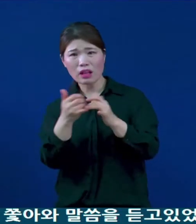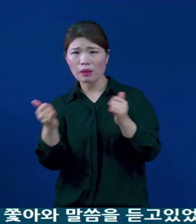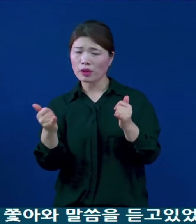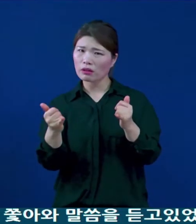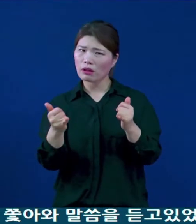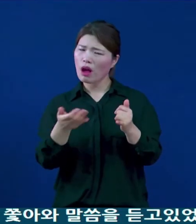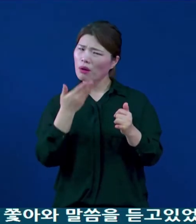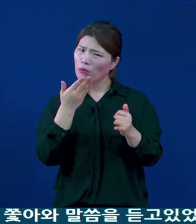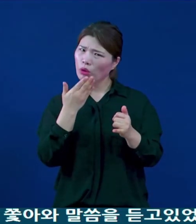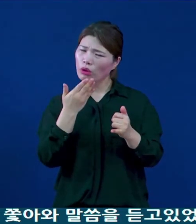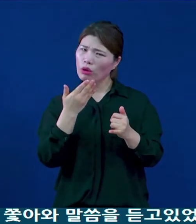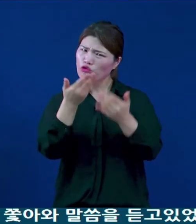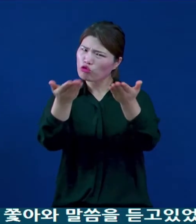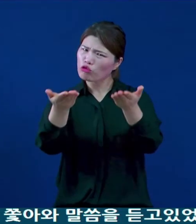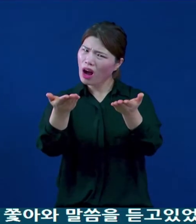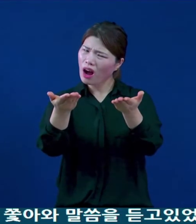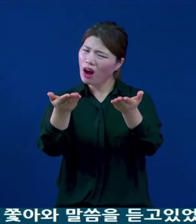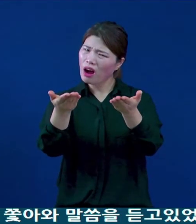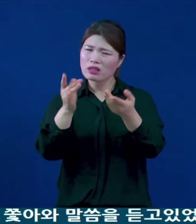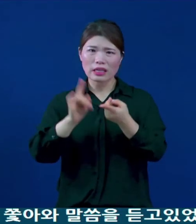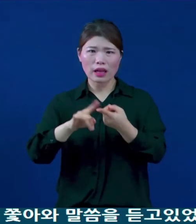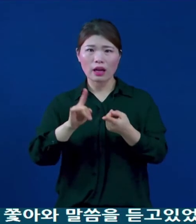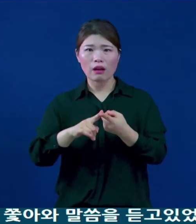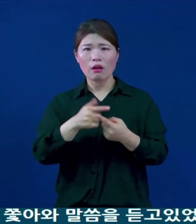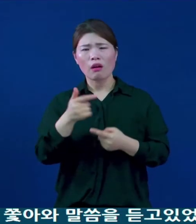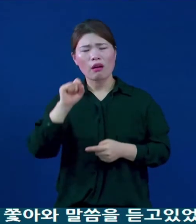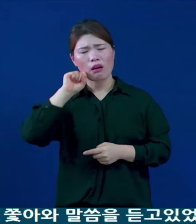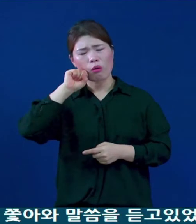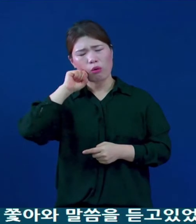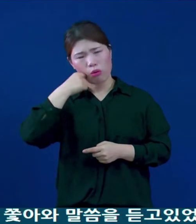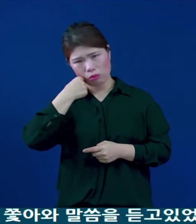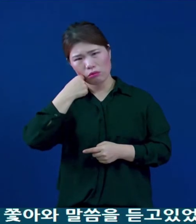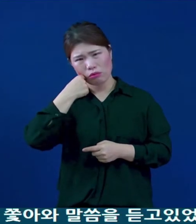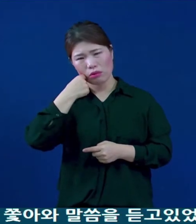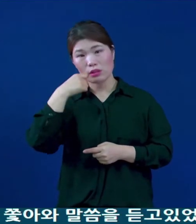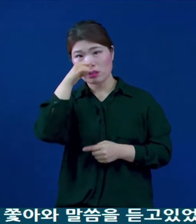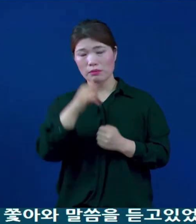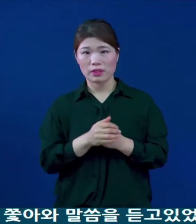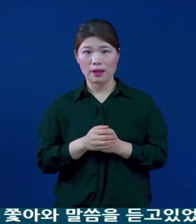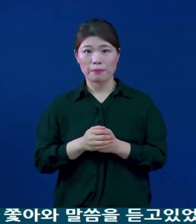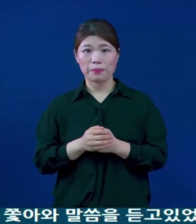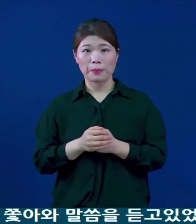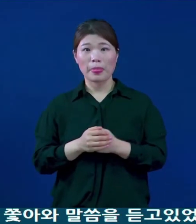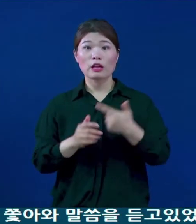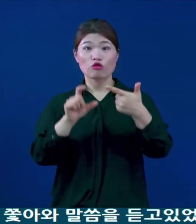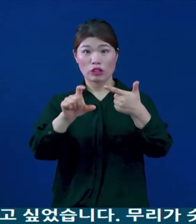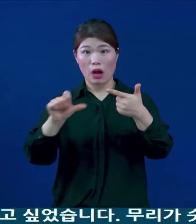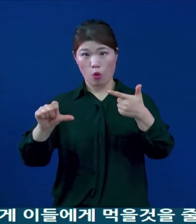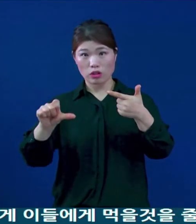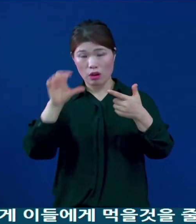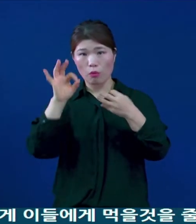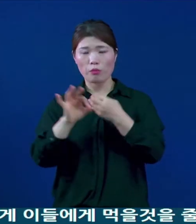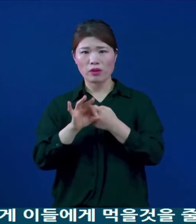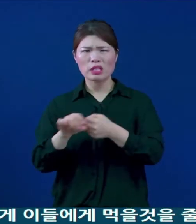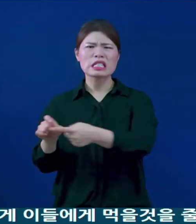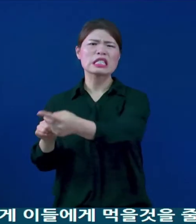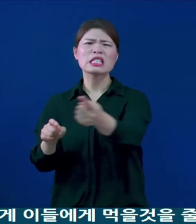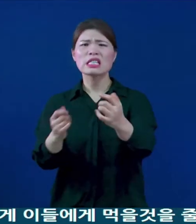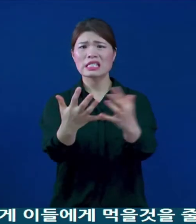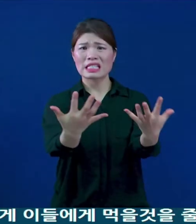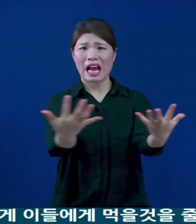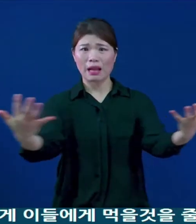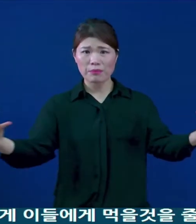것을 줄까 상당히 난제에 해당하셨죠. 5절을 보시면 이들에게 어떻게